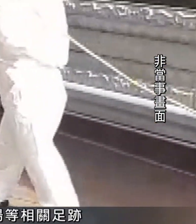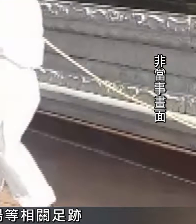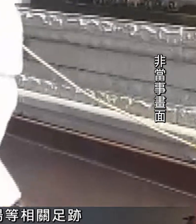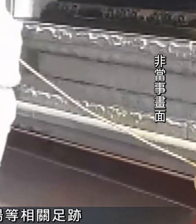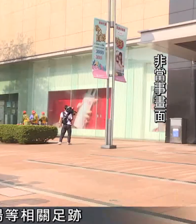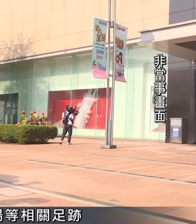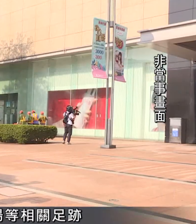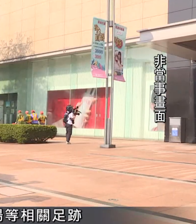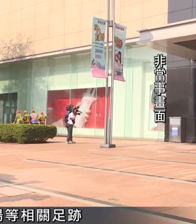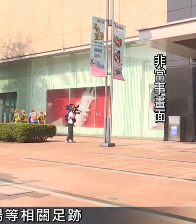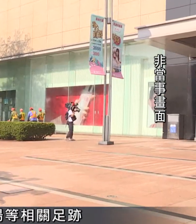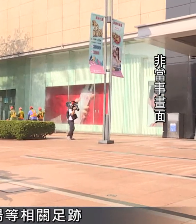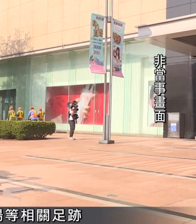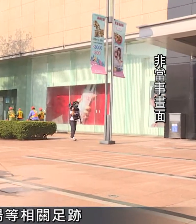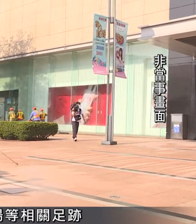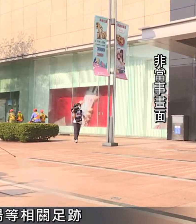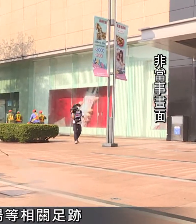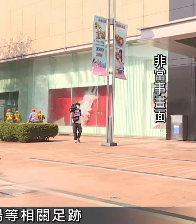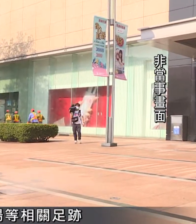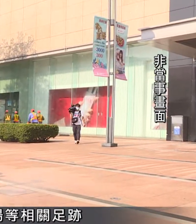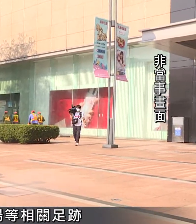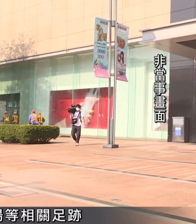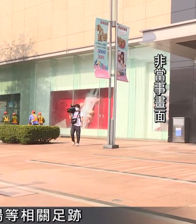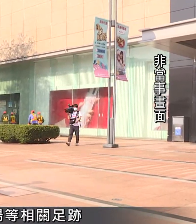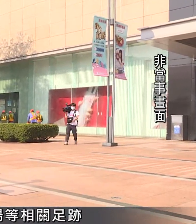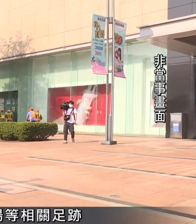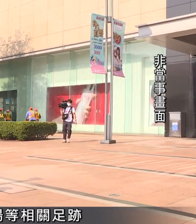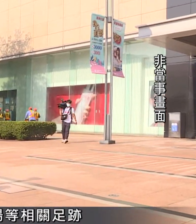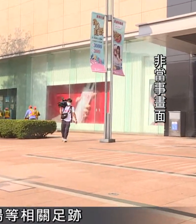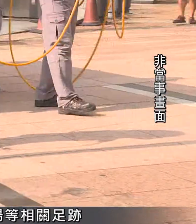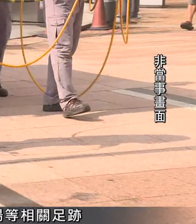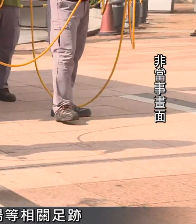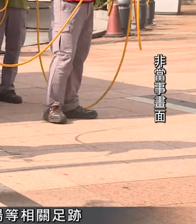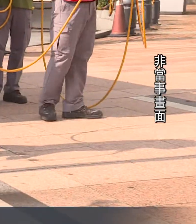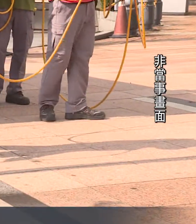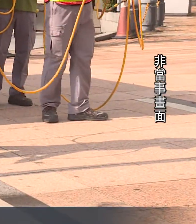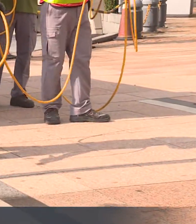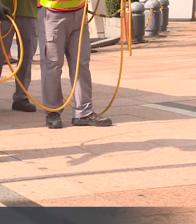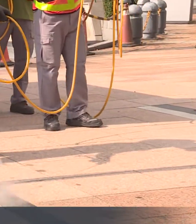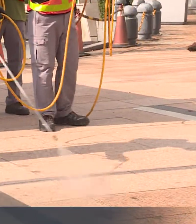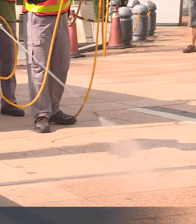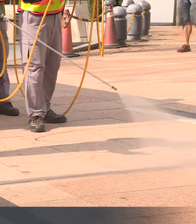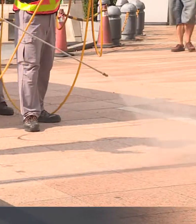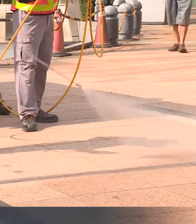包括入住的饭店、商场等相关足迹，也陆续完成清搜。